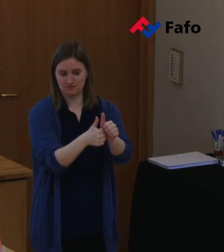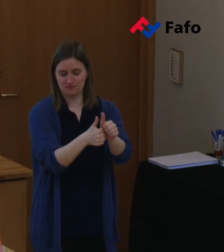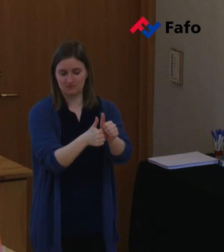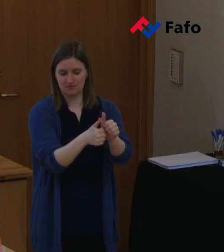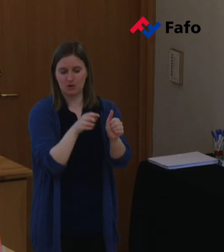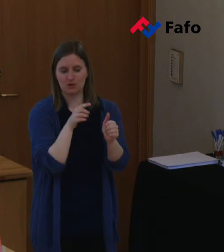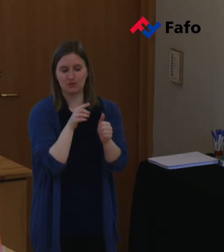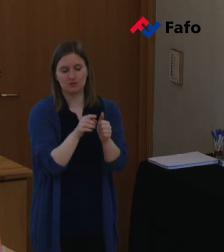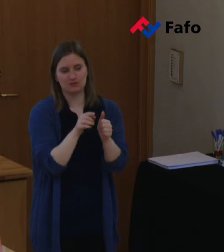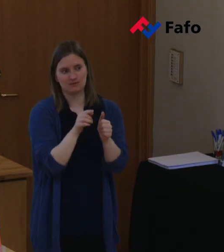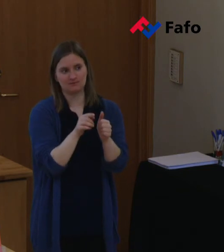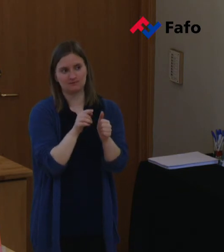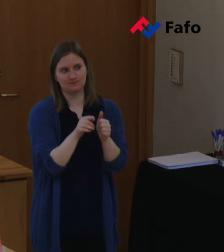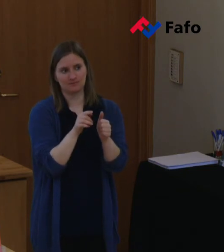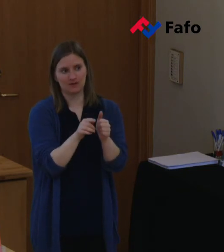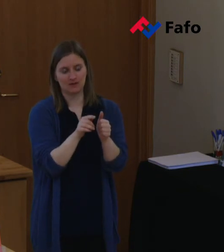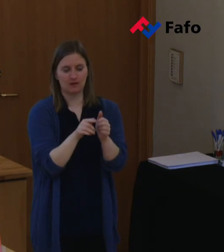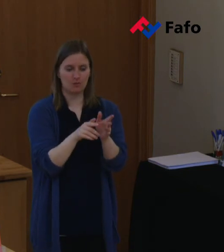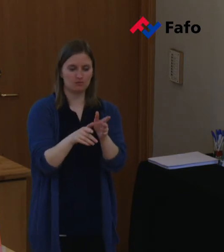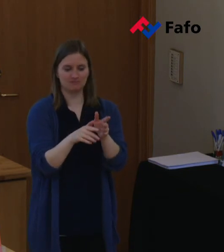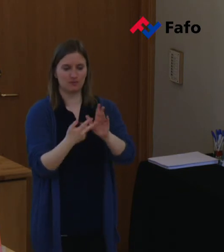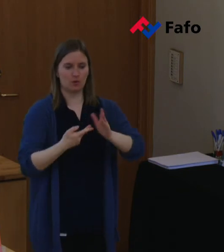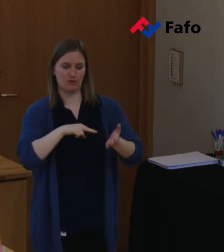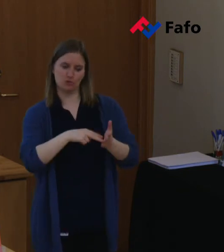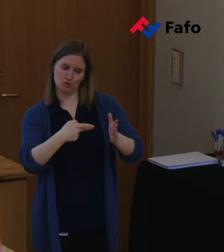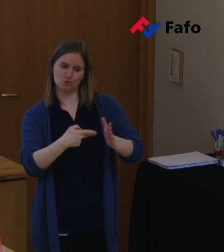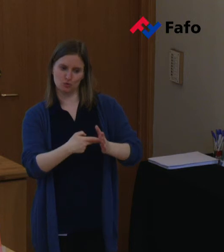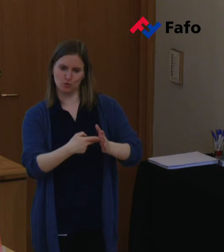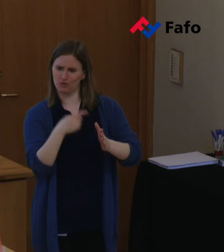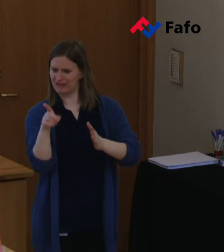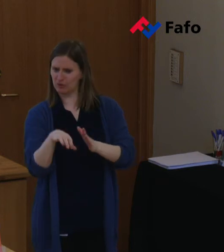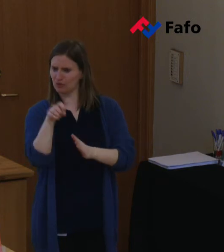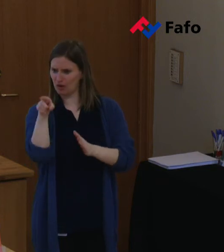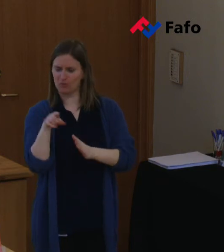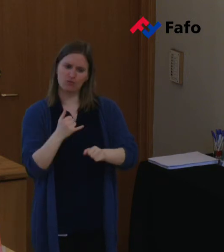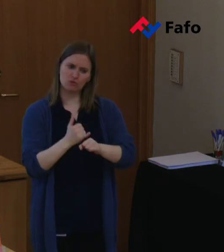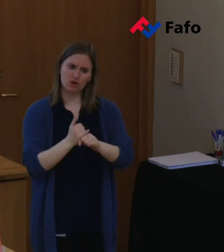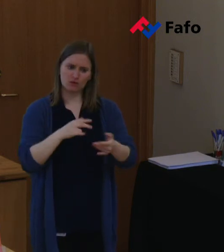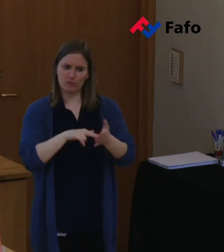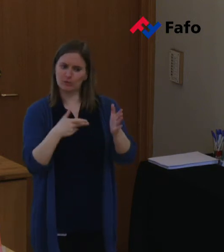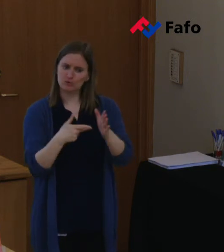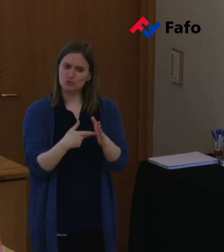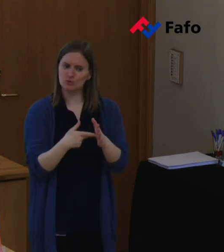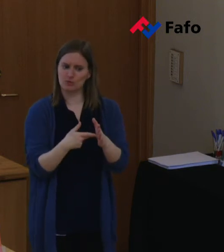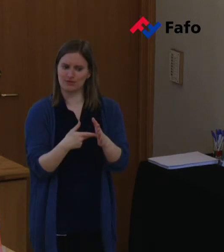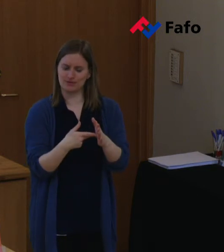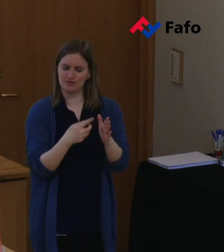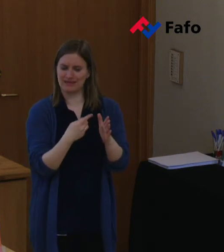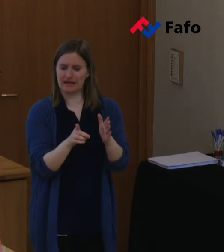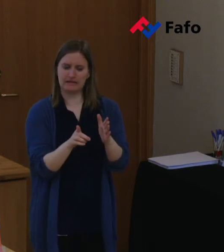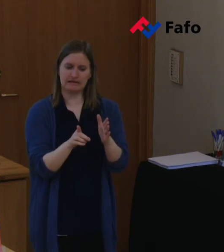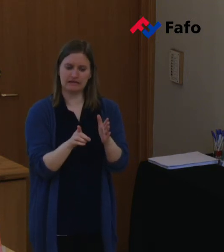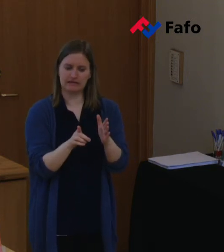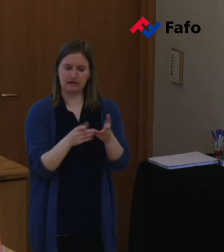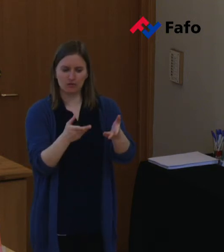den med å komme i posisjon. Det snakket dere også om i det hele tatt, hvordan komme i posisjon til å